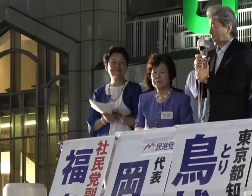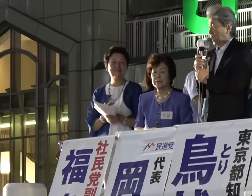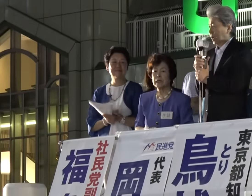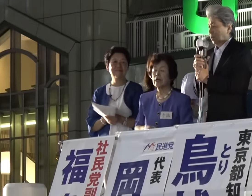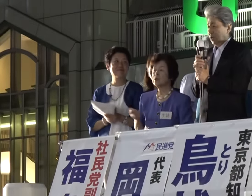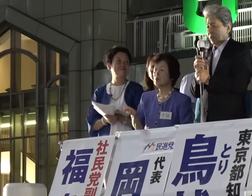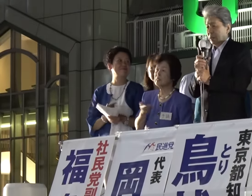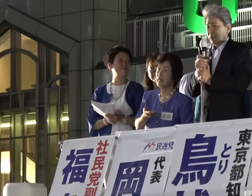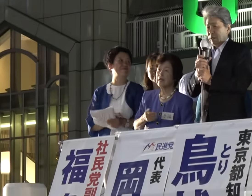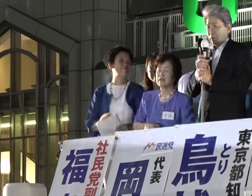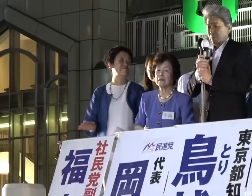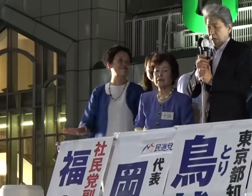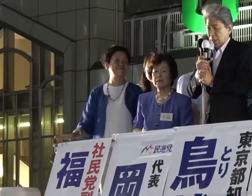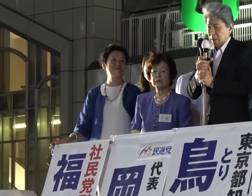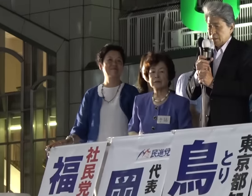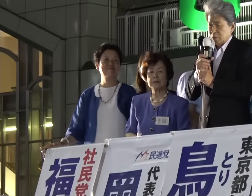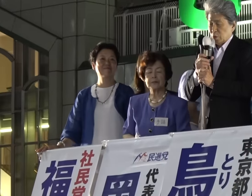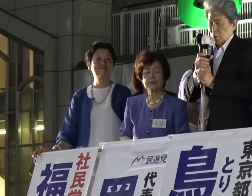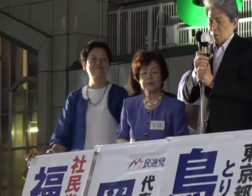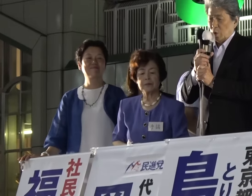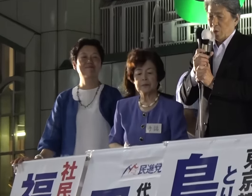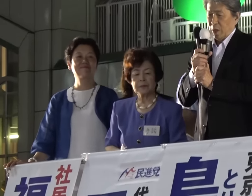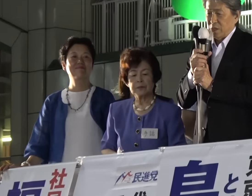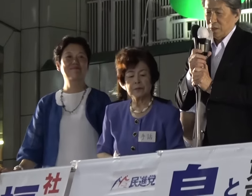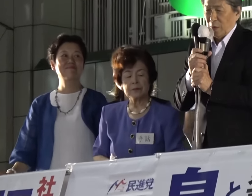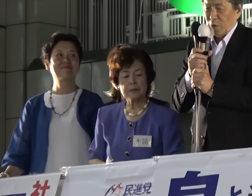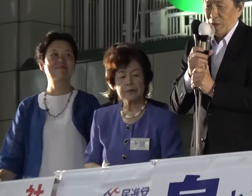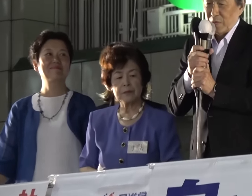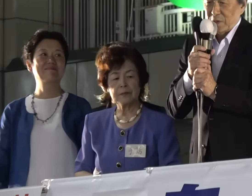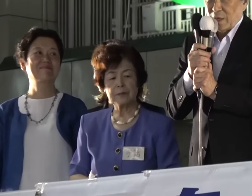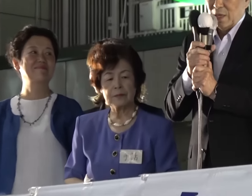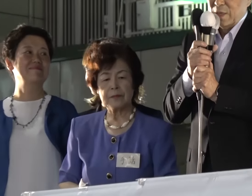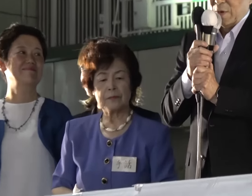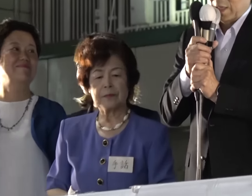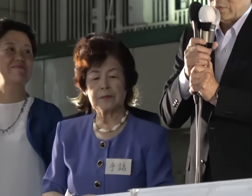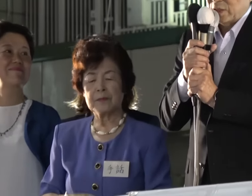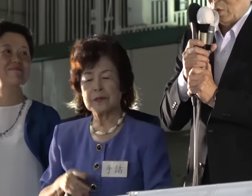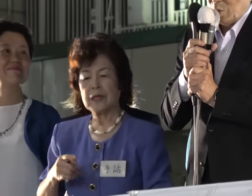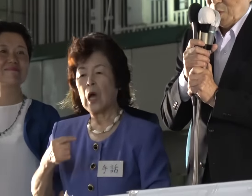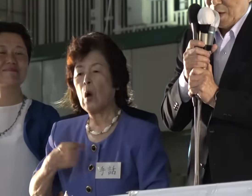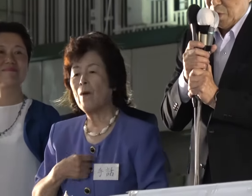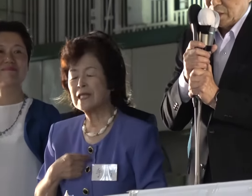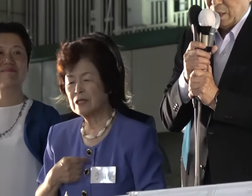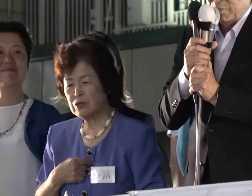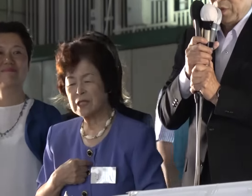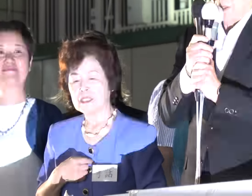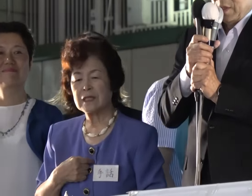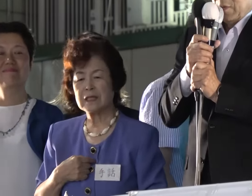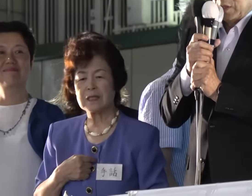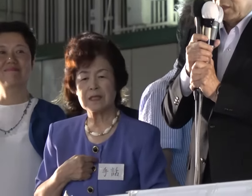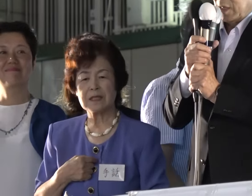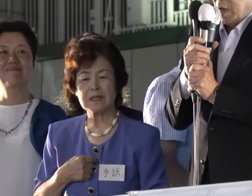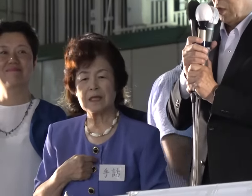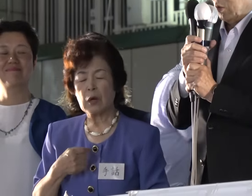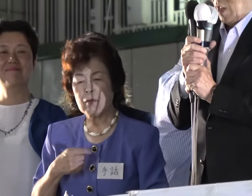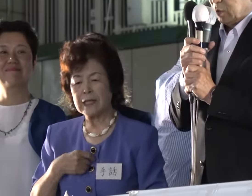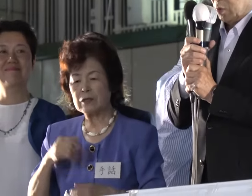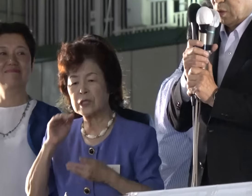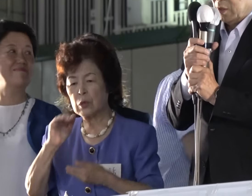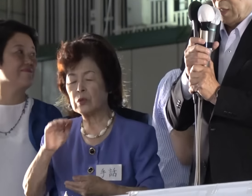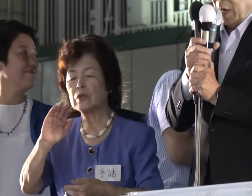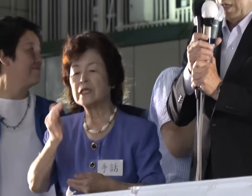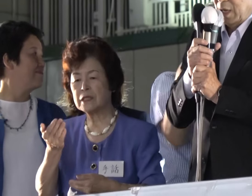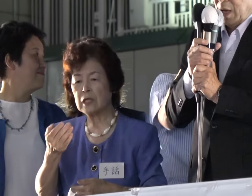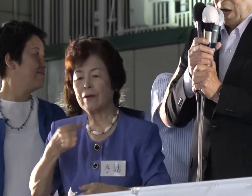そしてまあちょっと声は小さい声になりますが、私事ではありますが、私が選挙に出